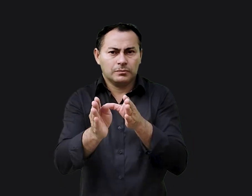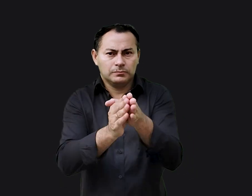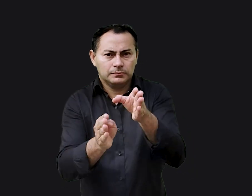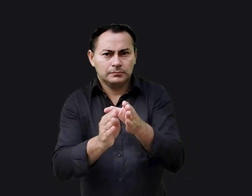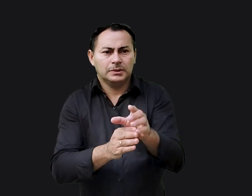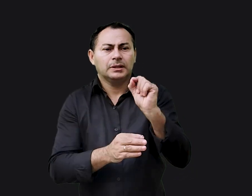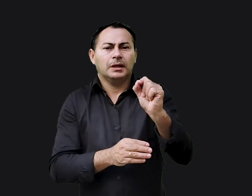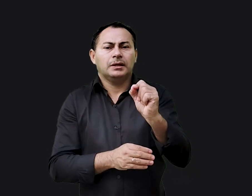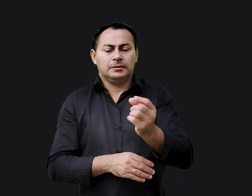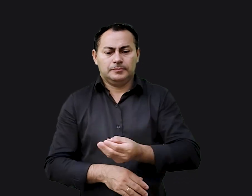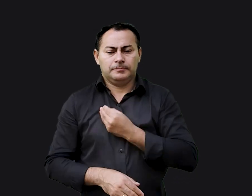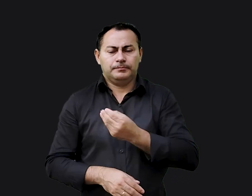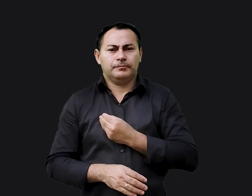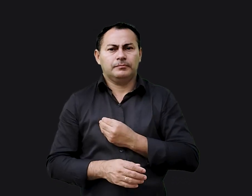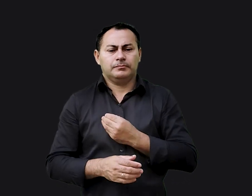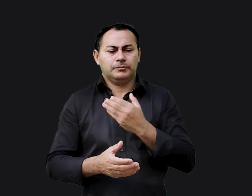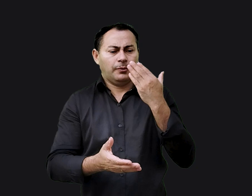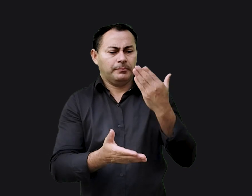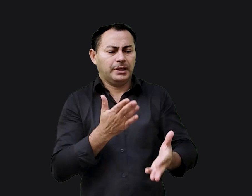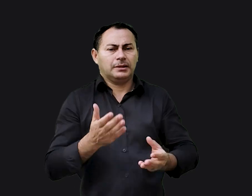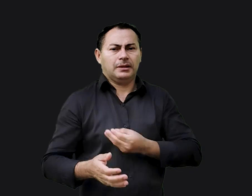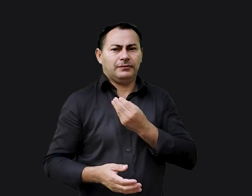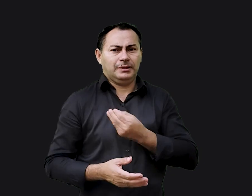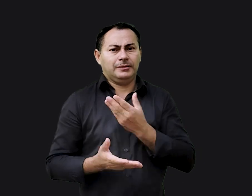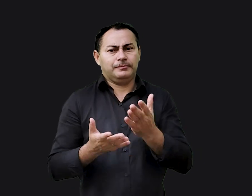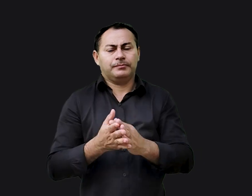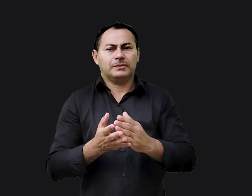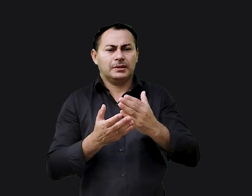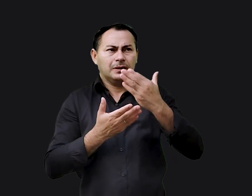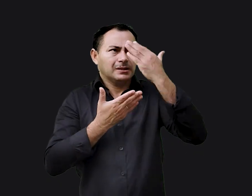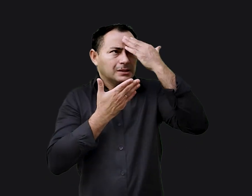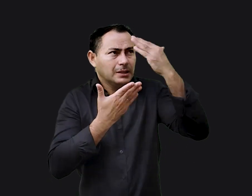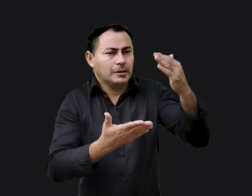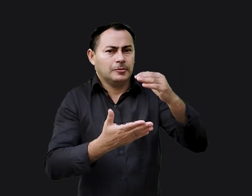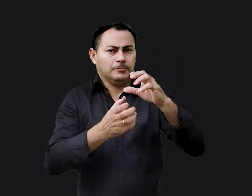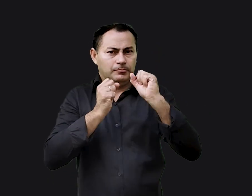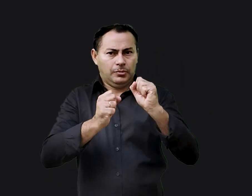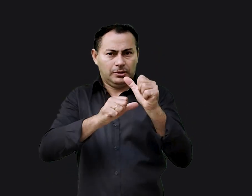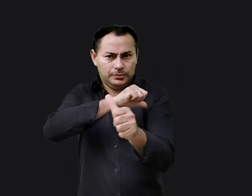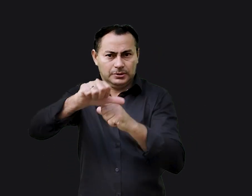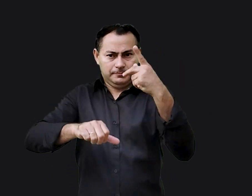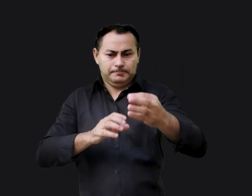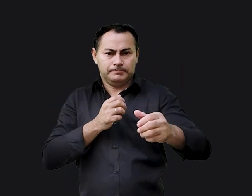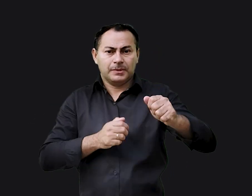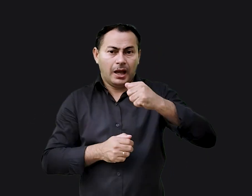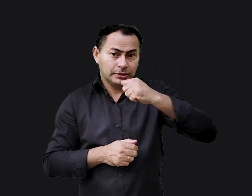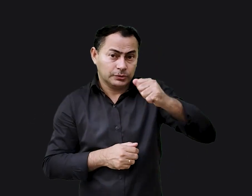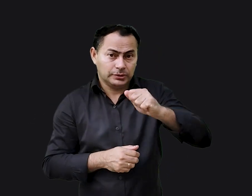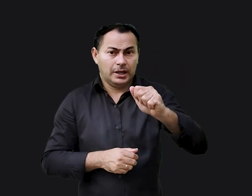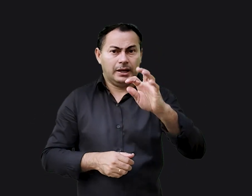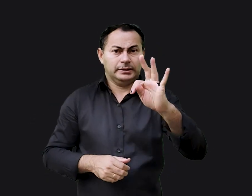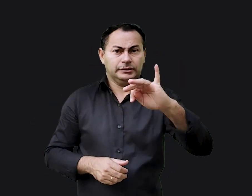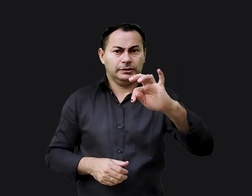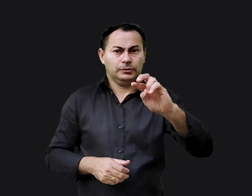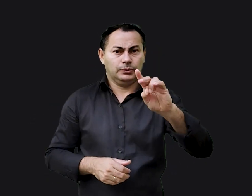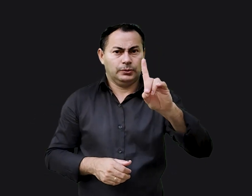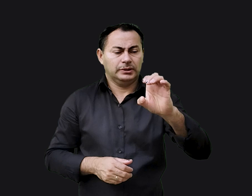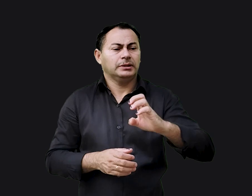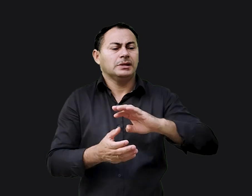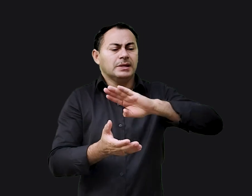um bom conselho para quem está passando por perdas na vida a gratidão pode mudar sua atitude porque ela automaticamente tira